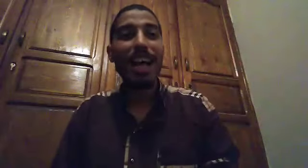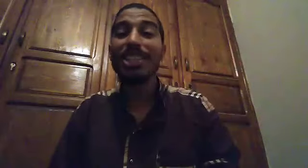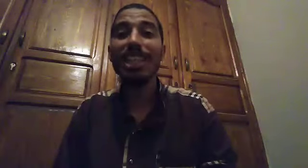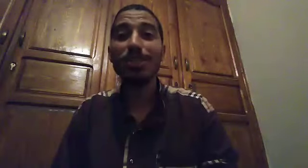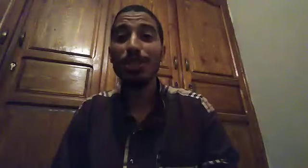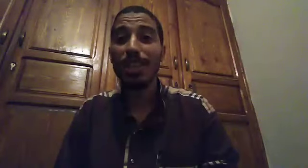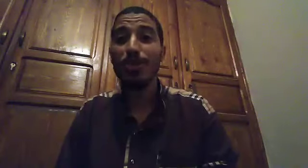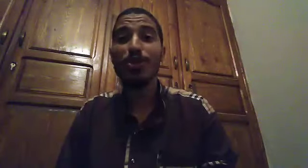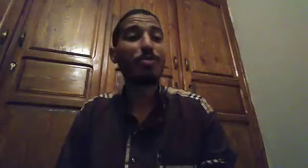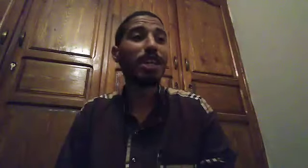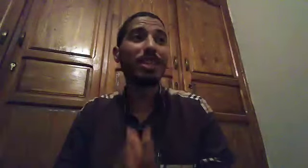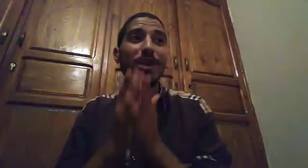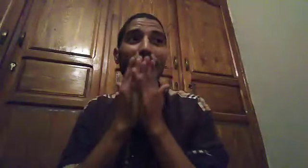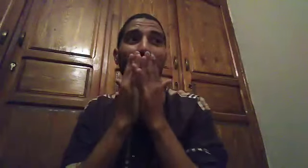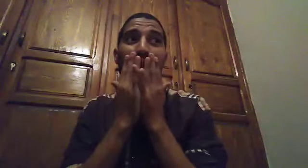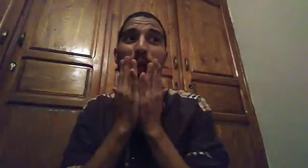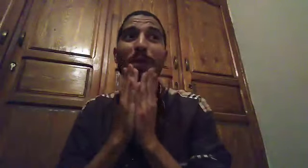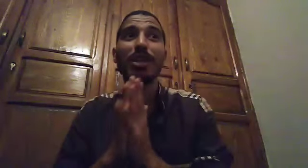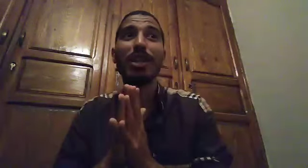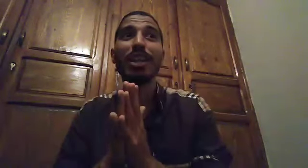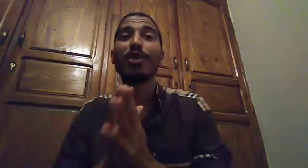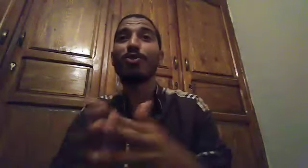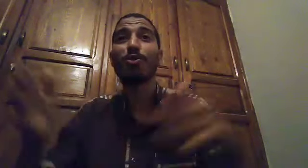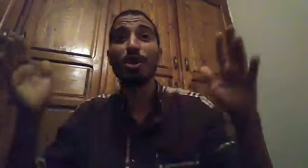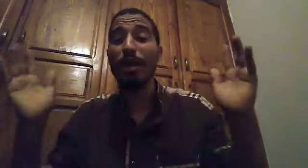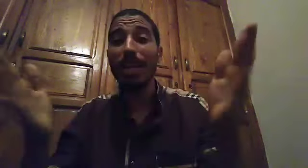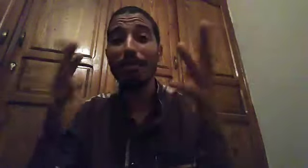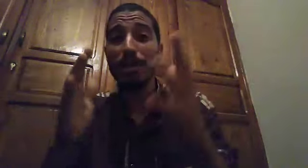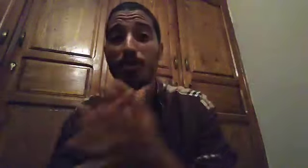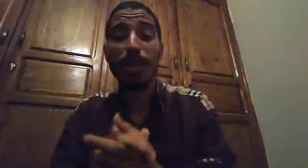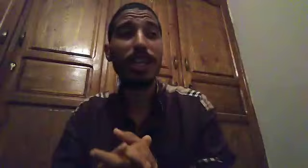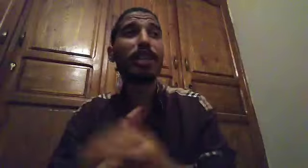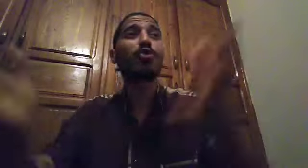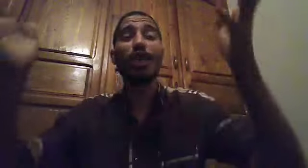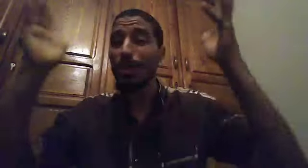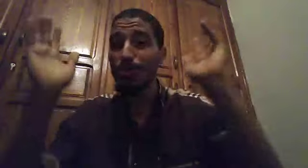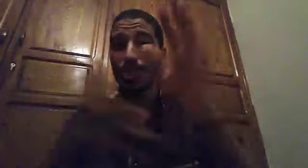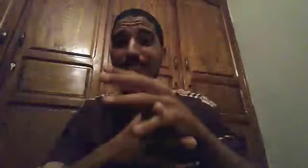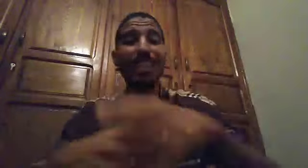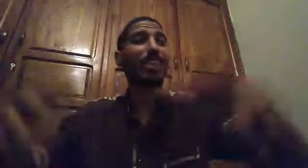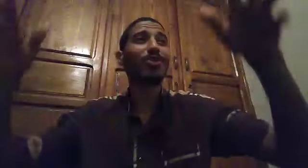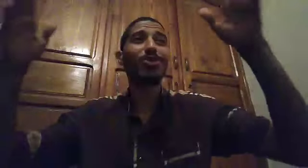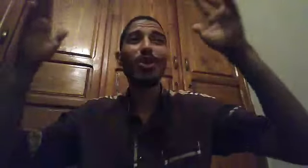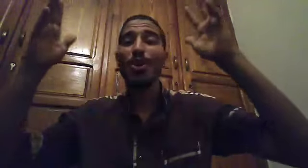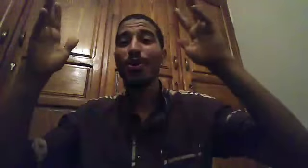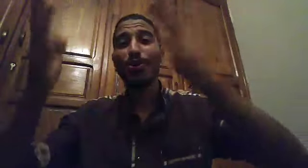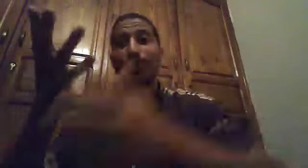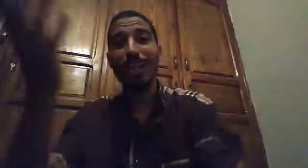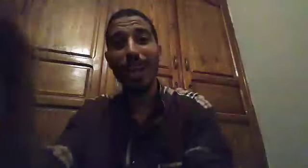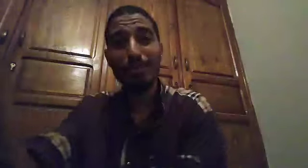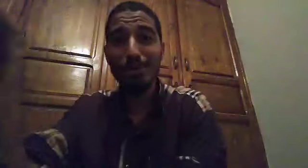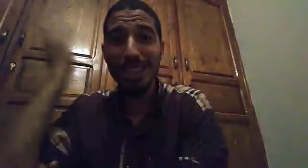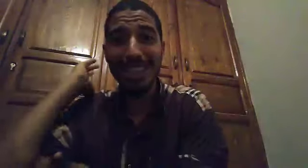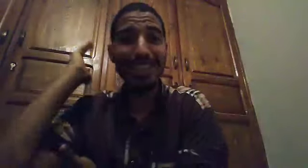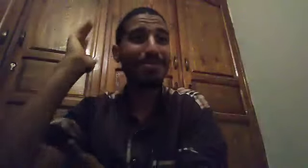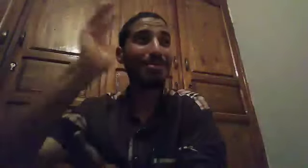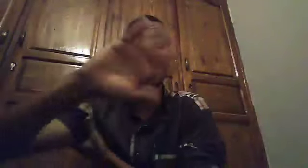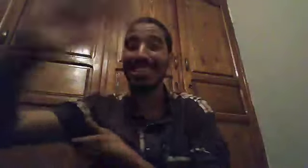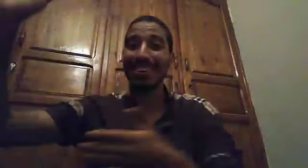هادشي اللي كانوا كينتظروا جميع جماهير البرشلونيين وجماهير البرشلونيين والارجنتينيين والحمدونيين اليوم، ما عرفتش يوقع